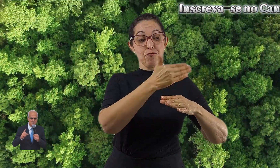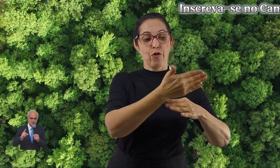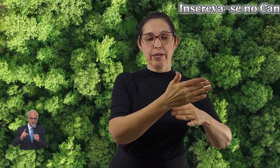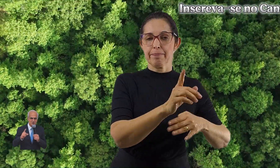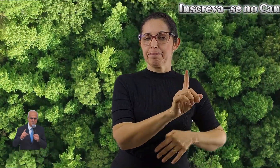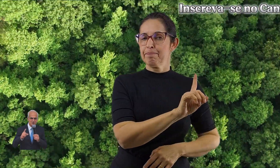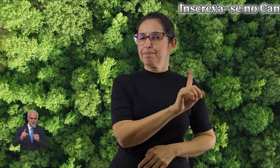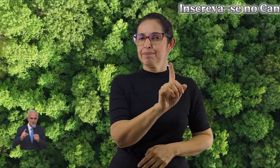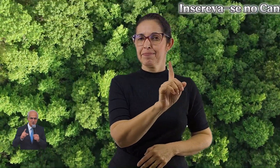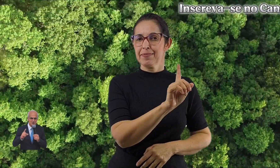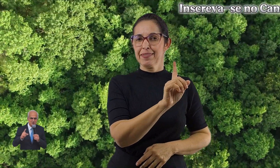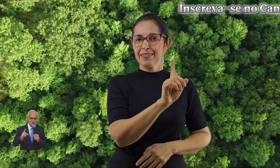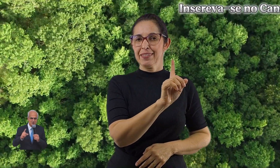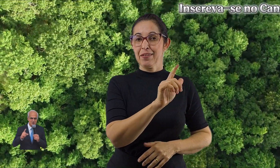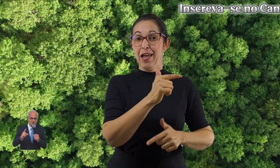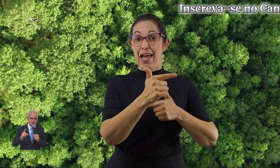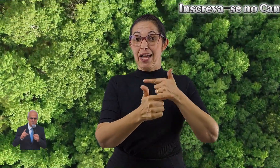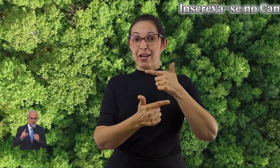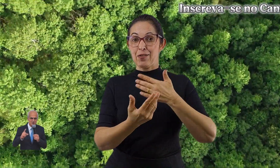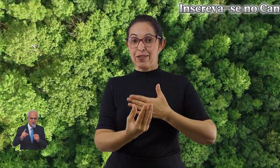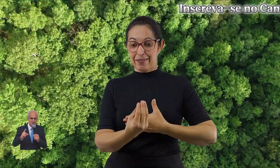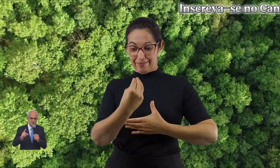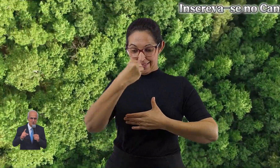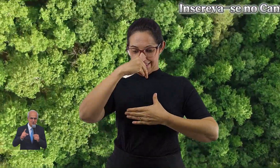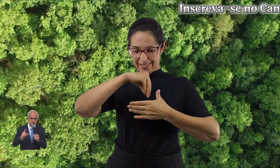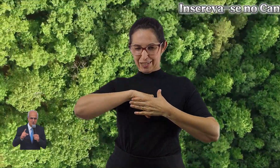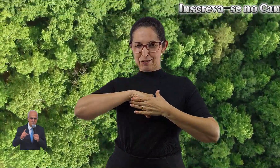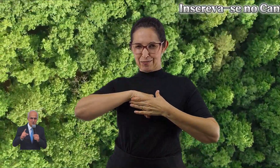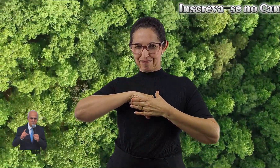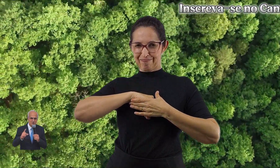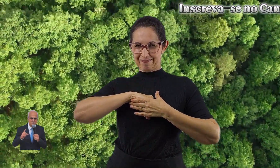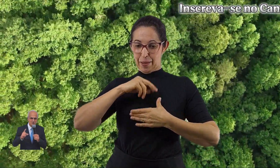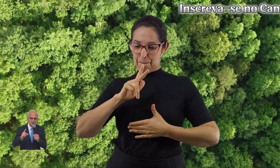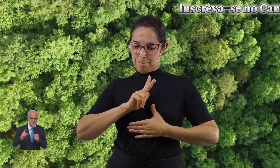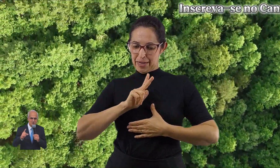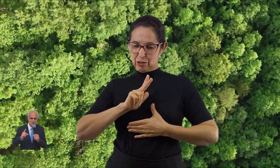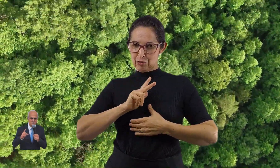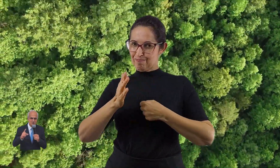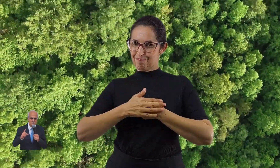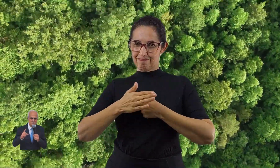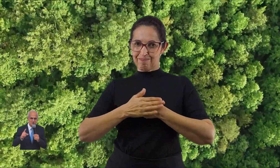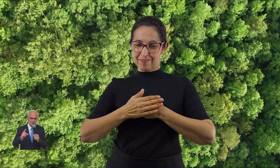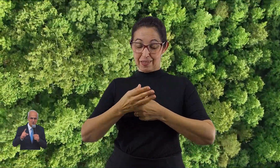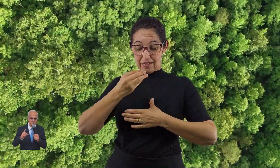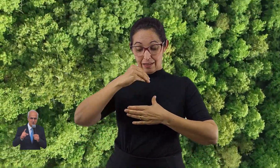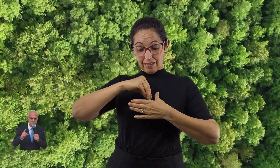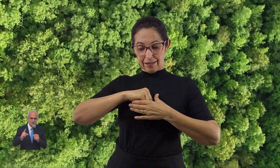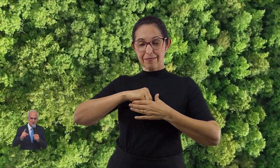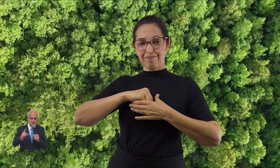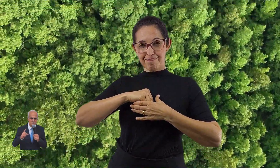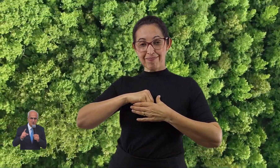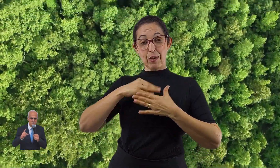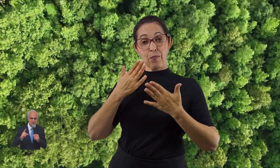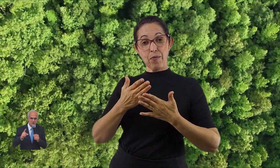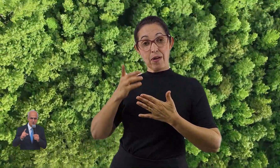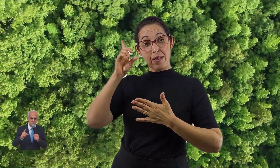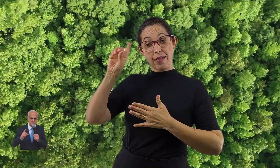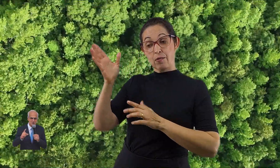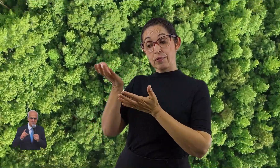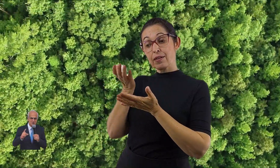homem é o próprio homem. O maior obstáculo para Deus realizar